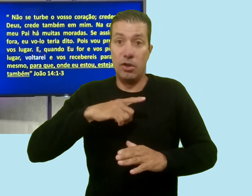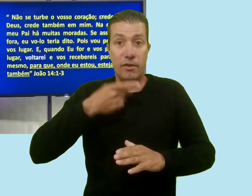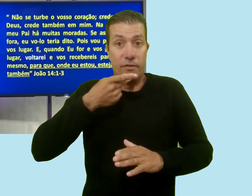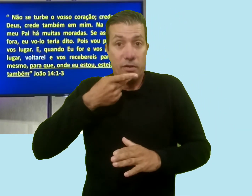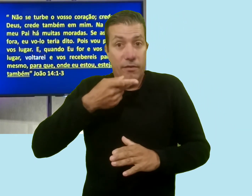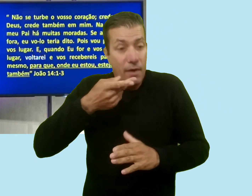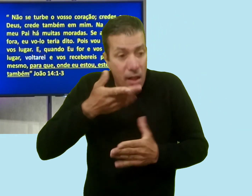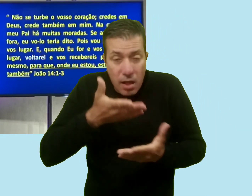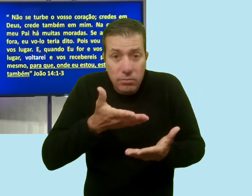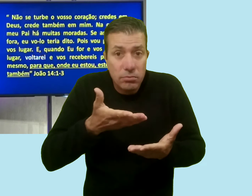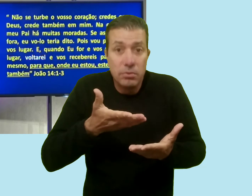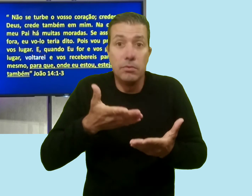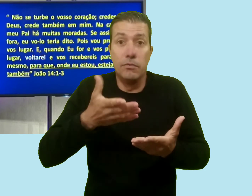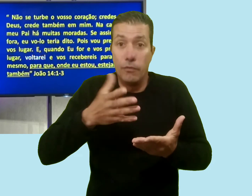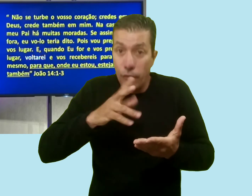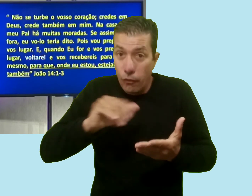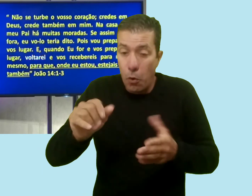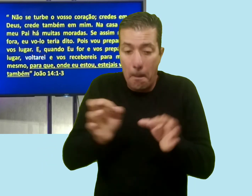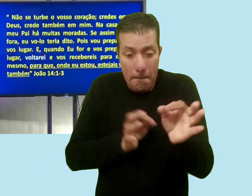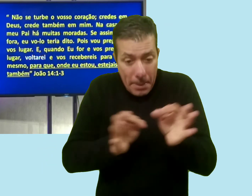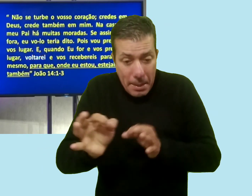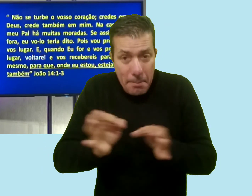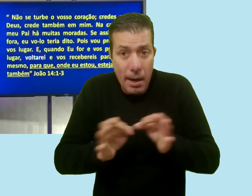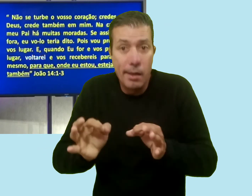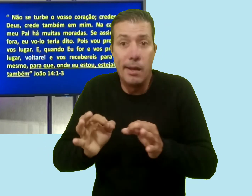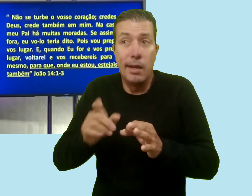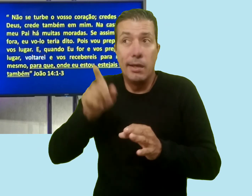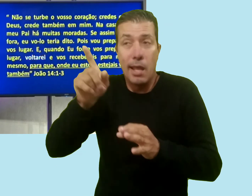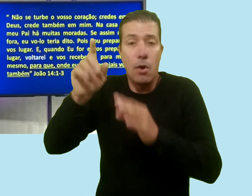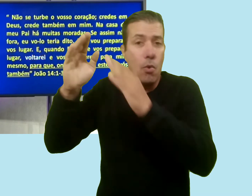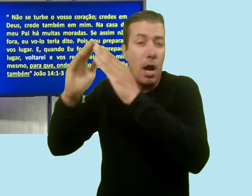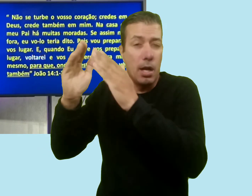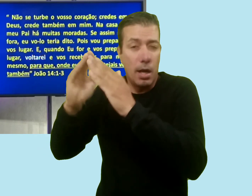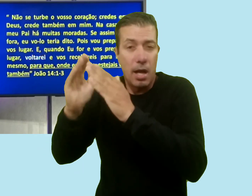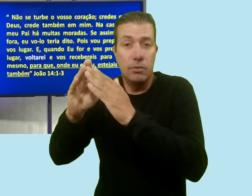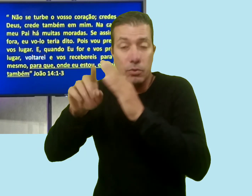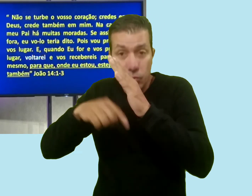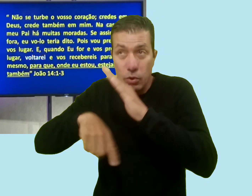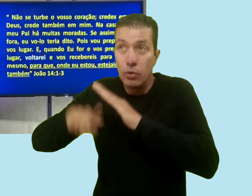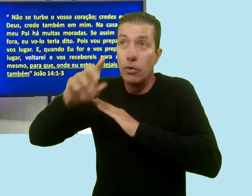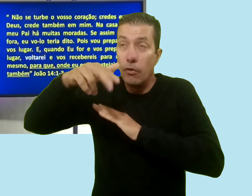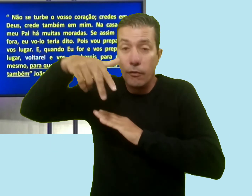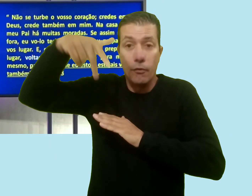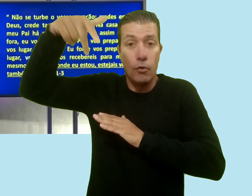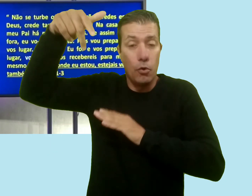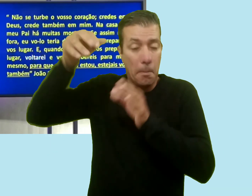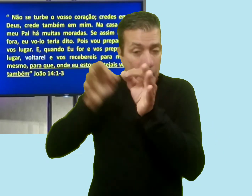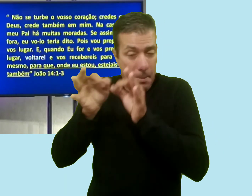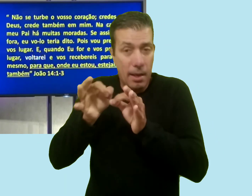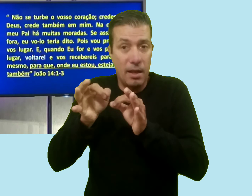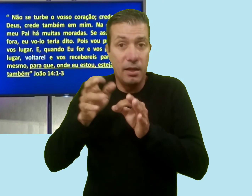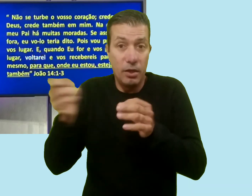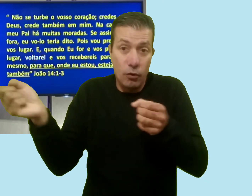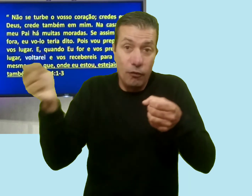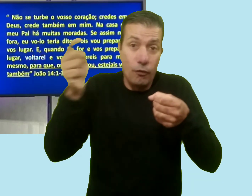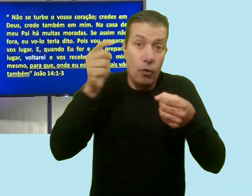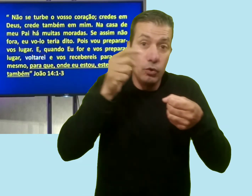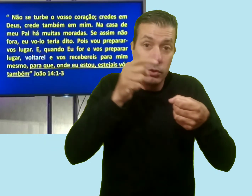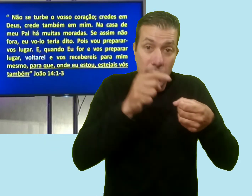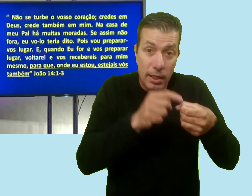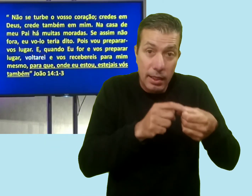moradas, se assim não fora, eu vou-lhe teria dito, pois vou preparar-vos lugar, e quando eu for e vos preparar